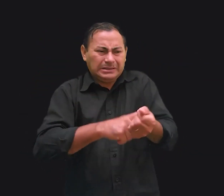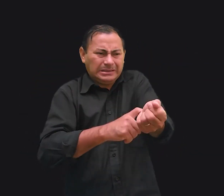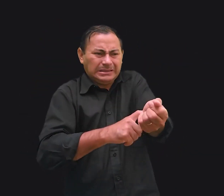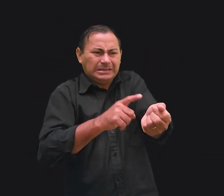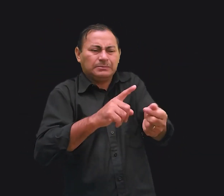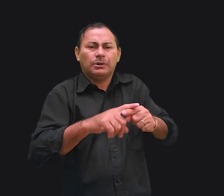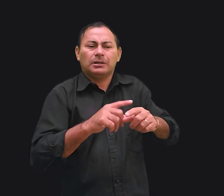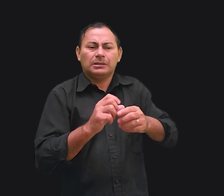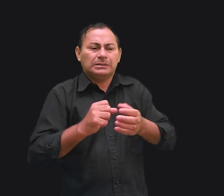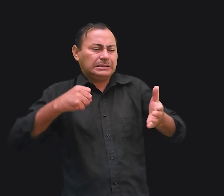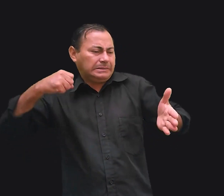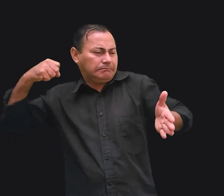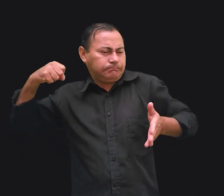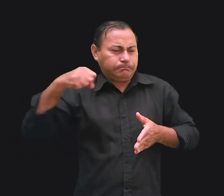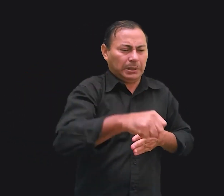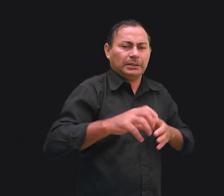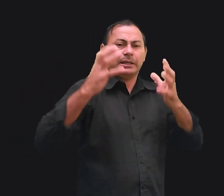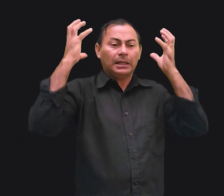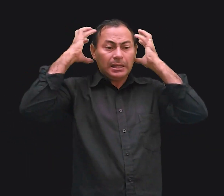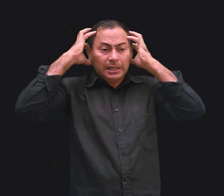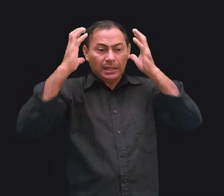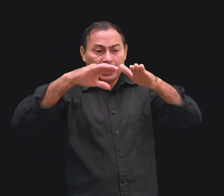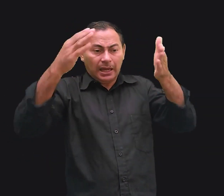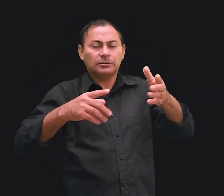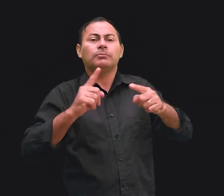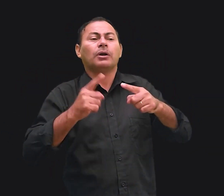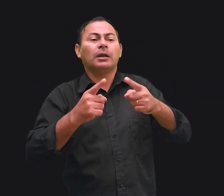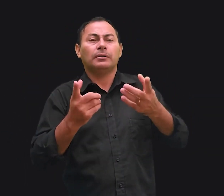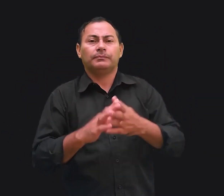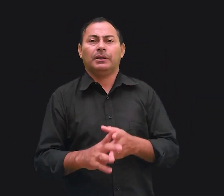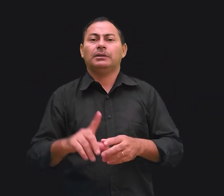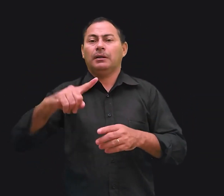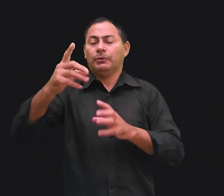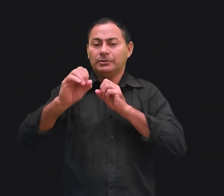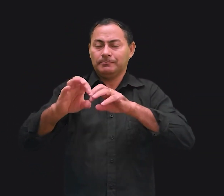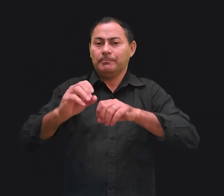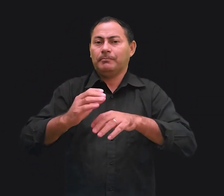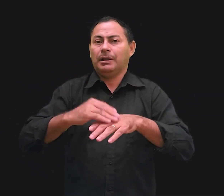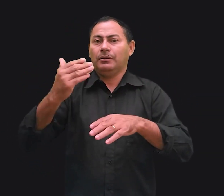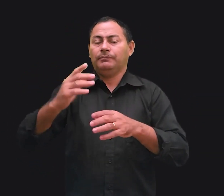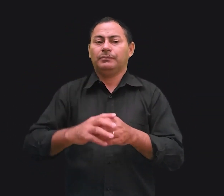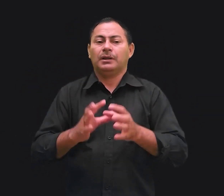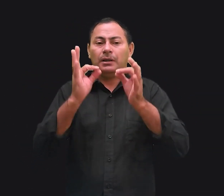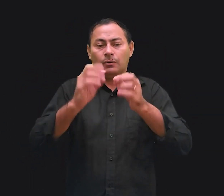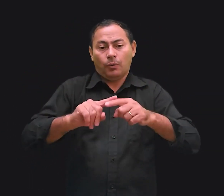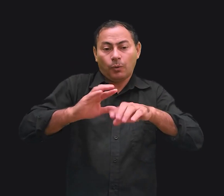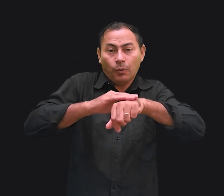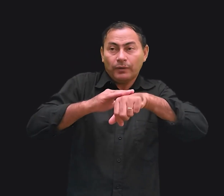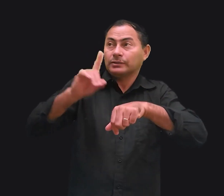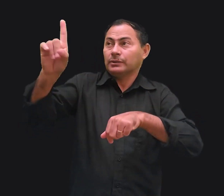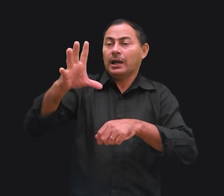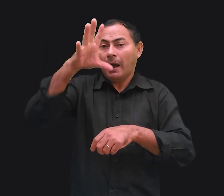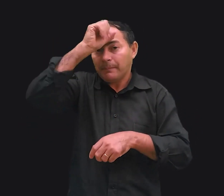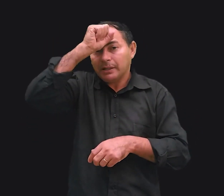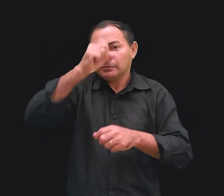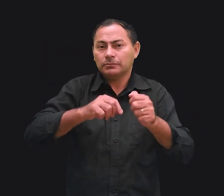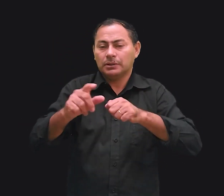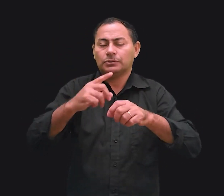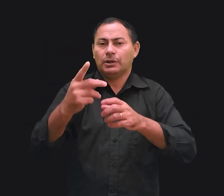hein? Por que você esmurrou aquele rádio? Depois veio a maior lição de todas. Acerte-se com Deus, aprenda a trabalhar